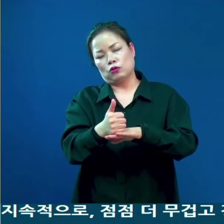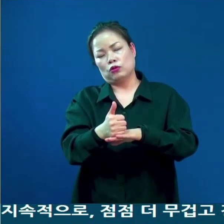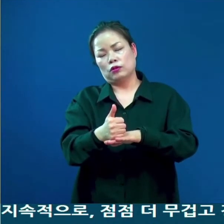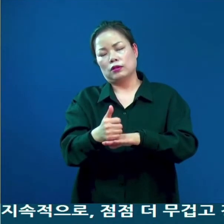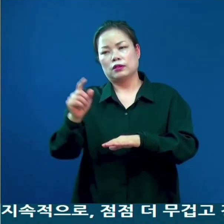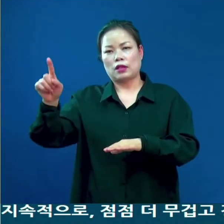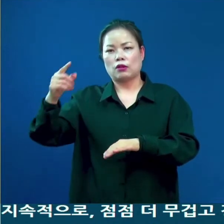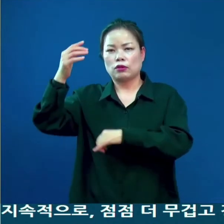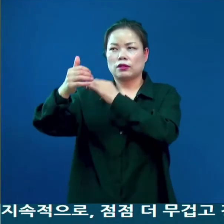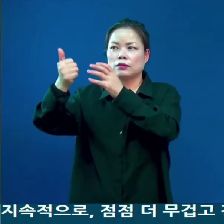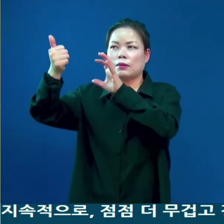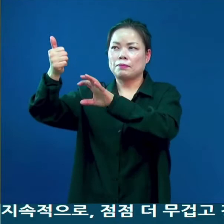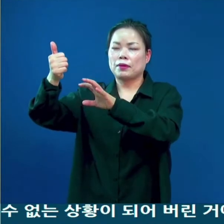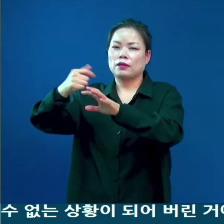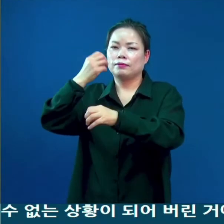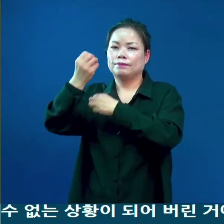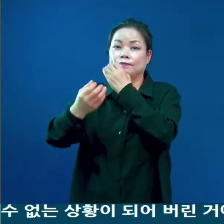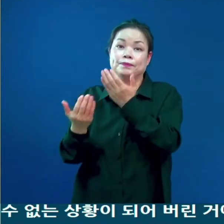손 들고 옵니다.